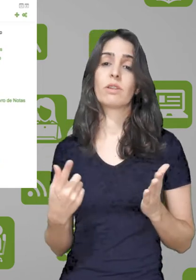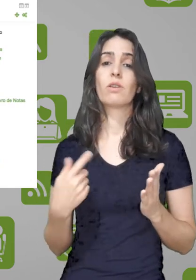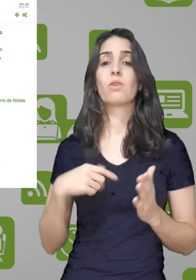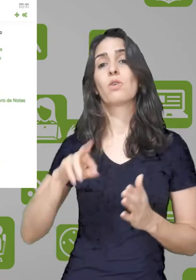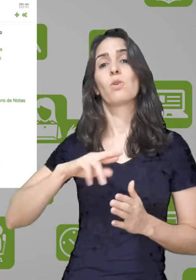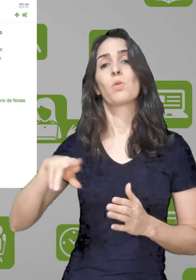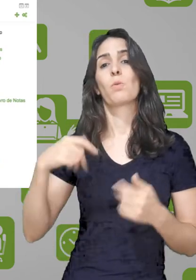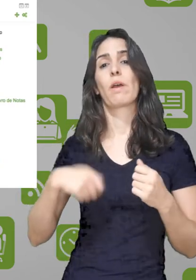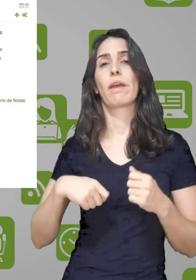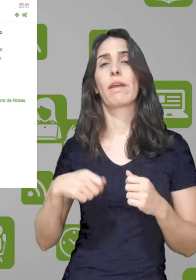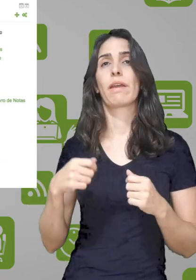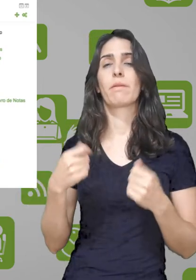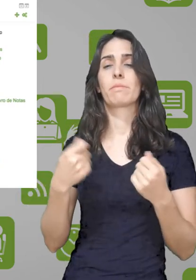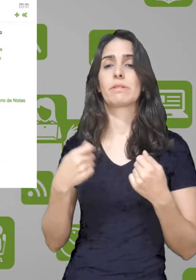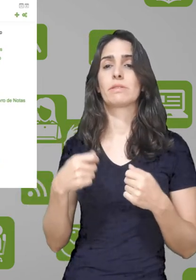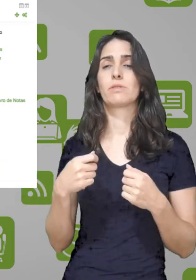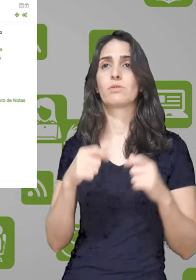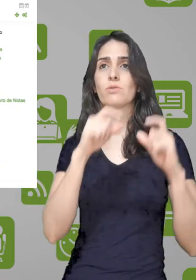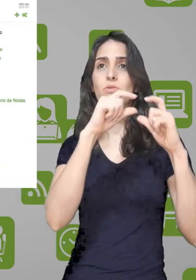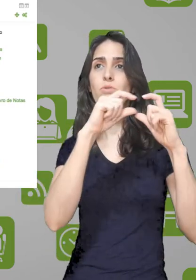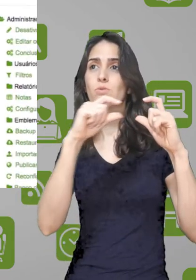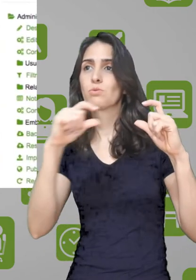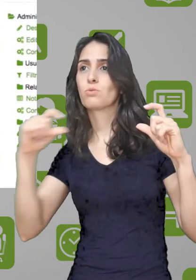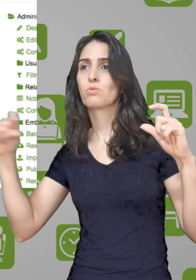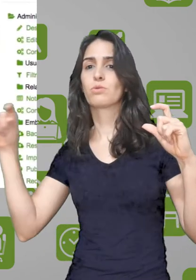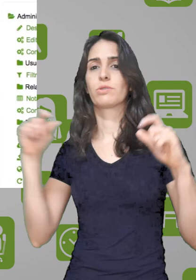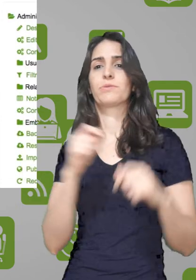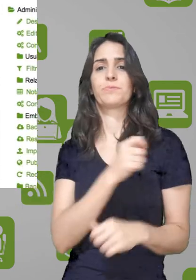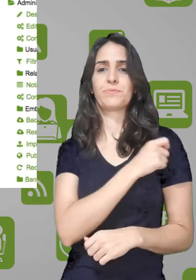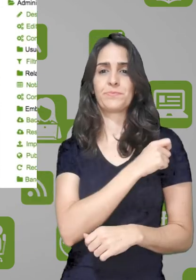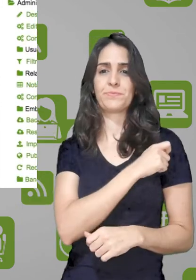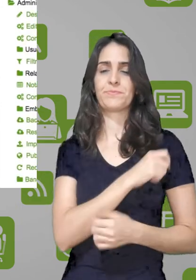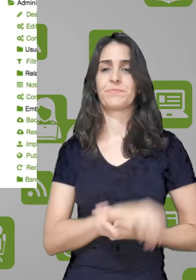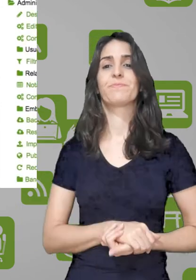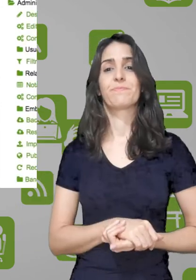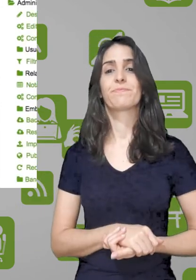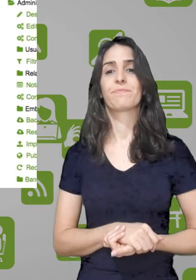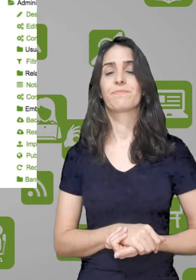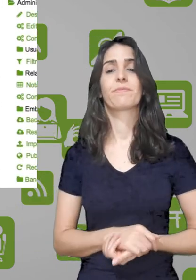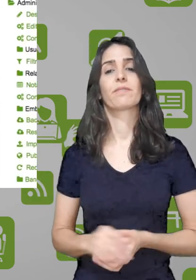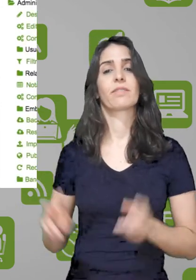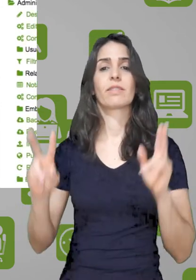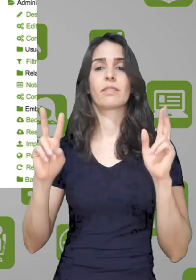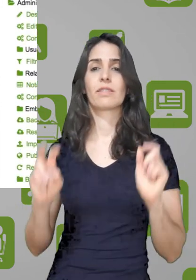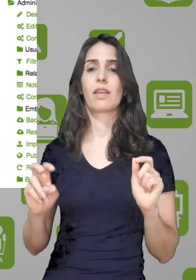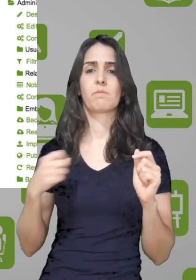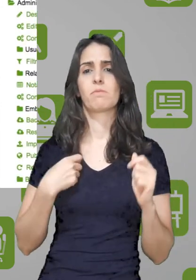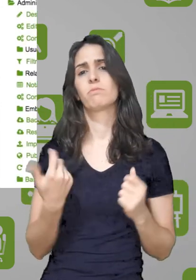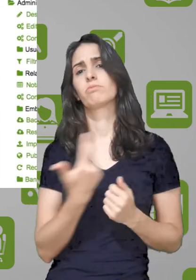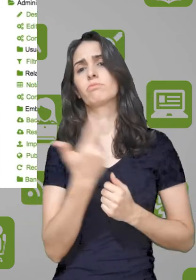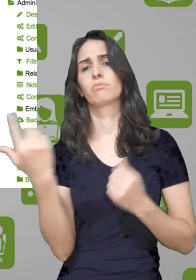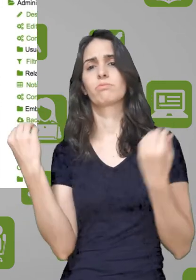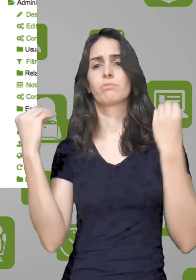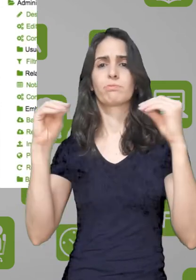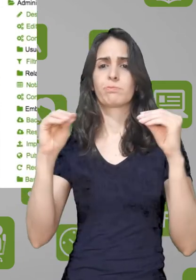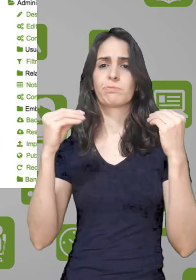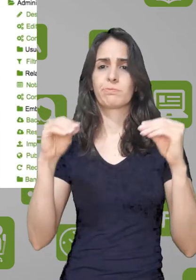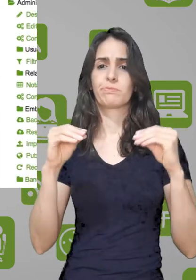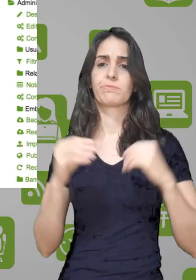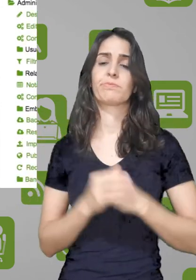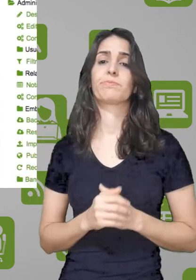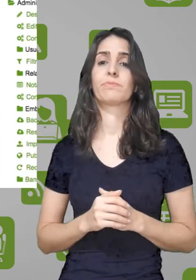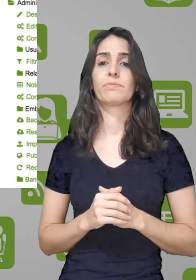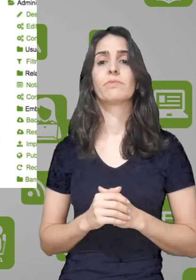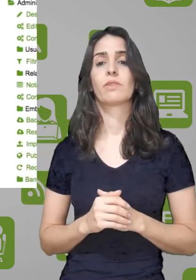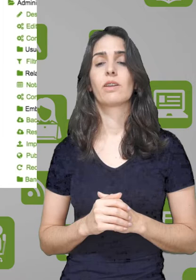eu vou considerar no progresso do aluno como necessário. Então, aqui, título alternativo, eu posso dar um